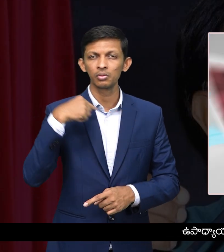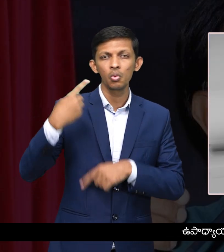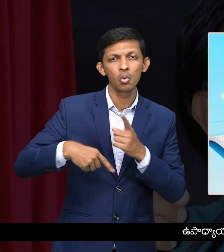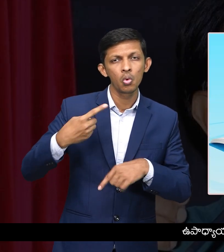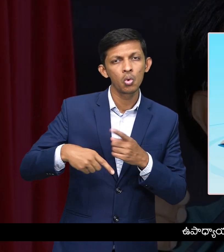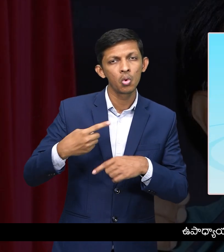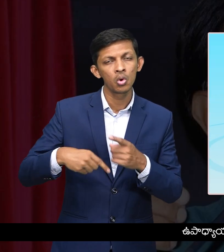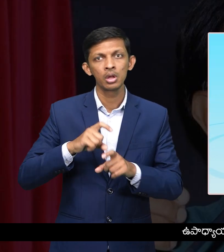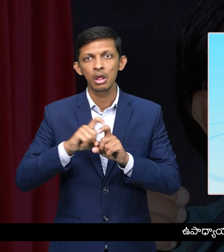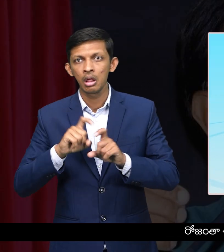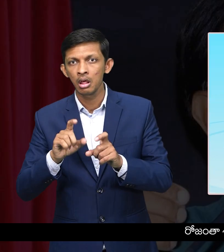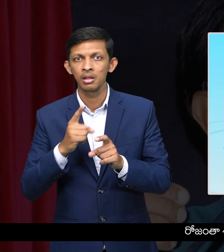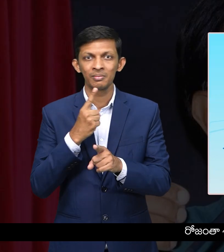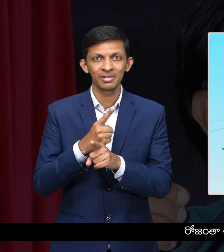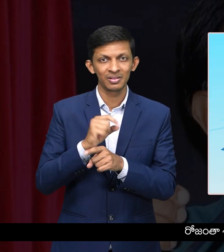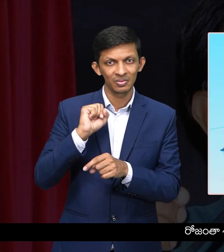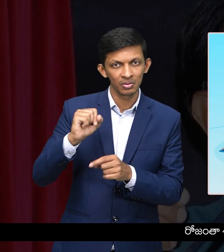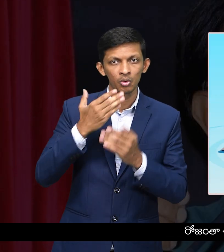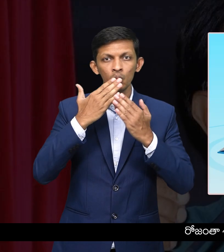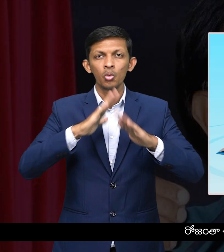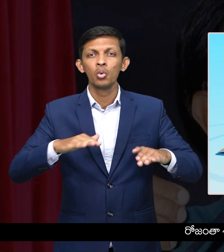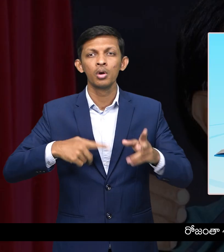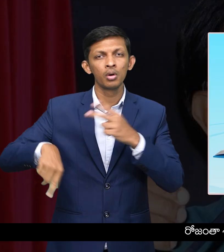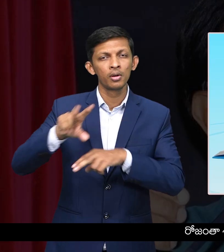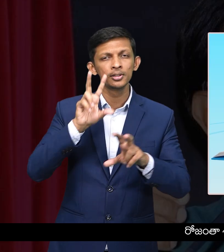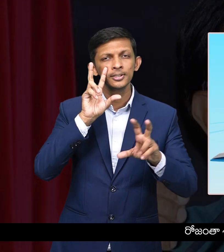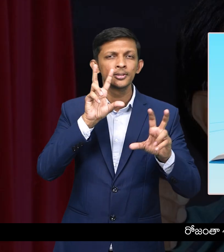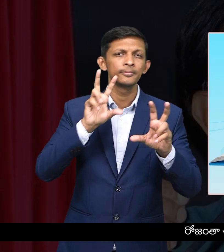విద్యార్థులు చూస్తుండగా రోజంతా శుభ్రం చేసుకుంటూ గడిపాం.